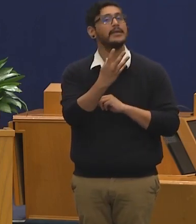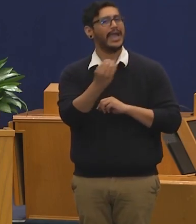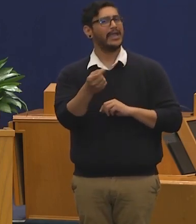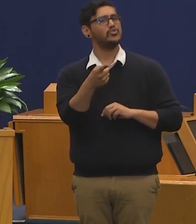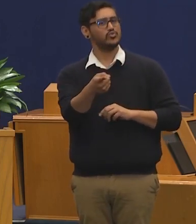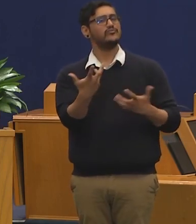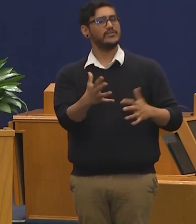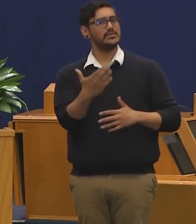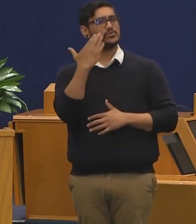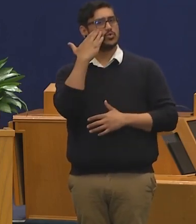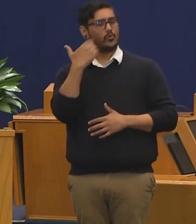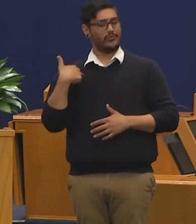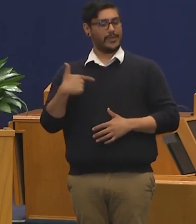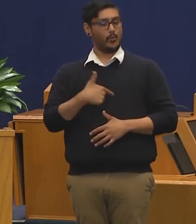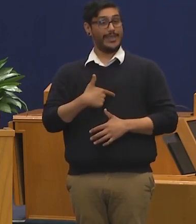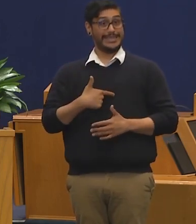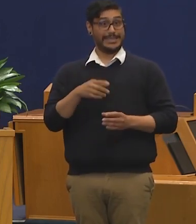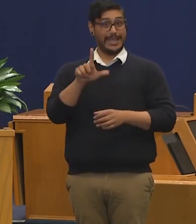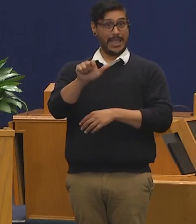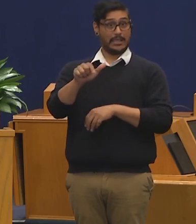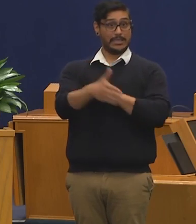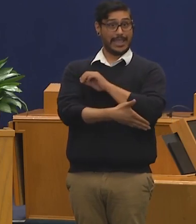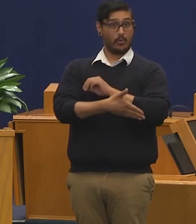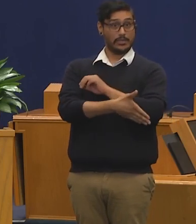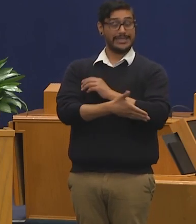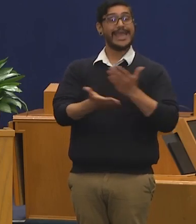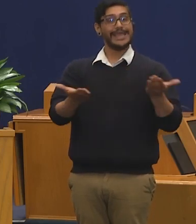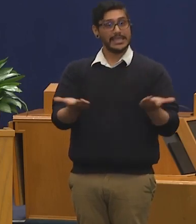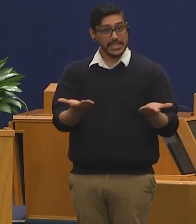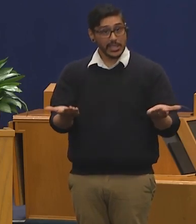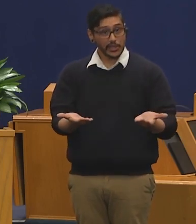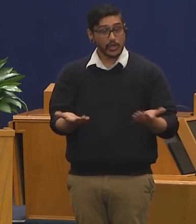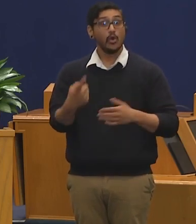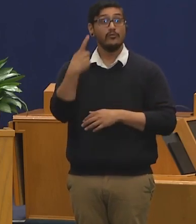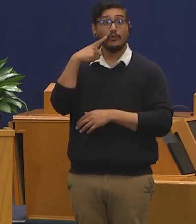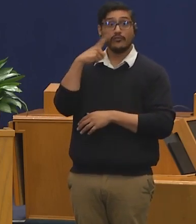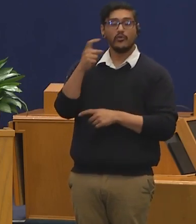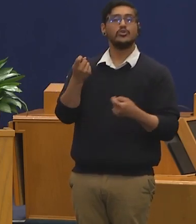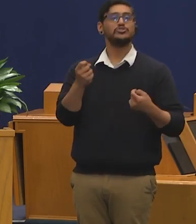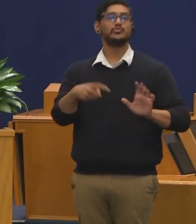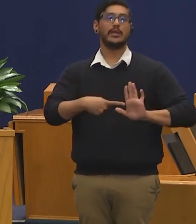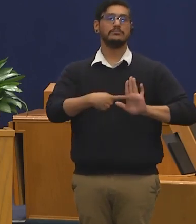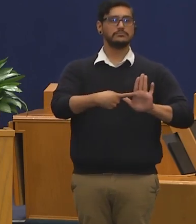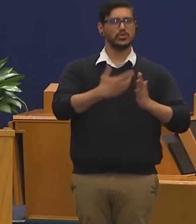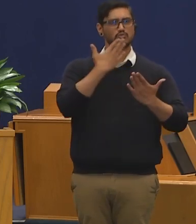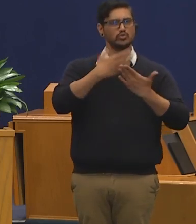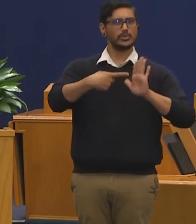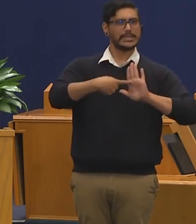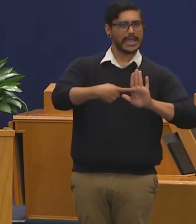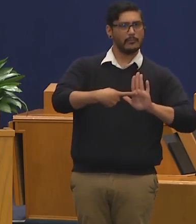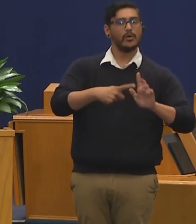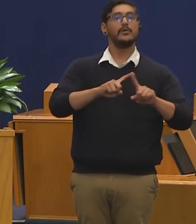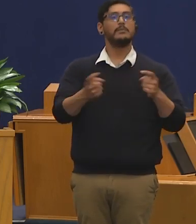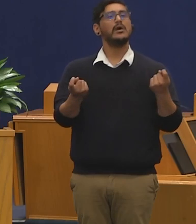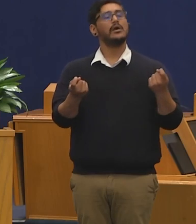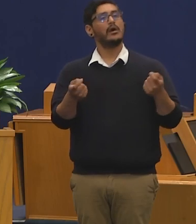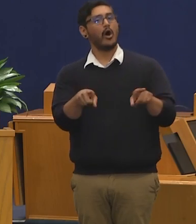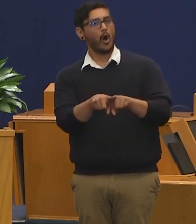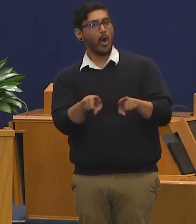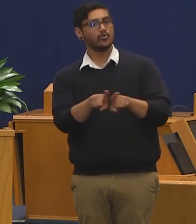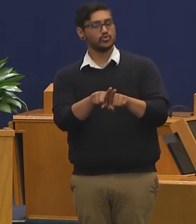que nosotros estamos aquí en el condado para tratar de dar los mejores ejemplos y también seguridad dentro de esta